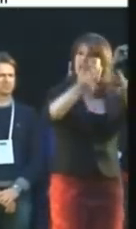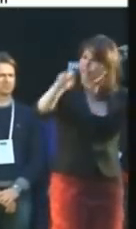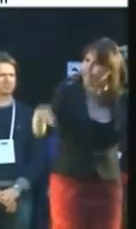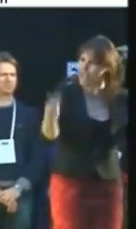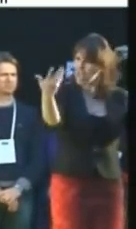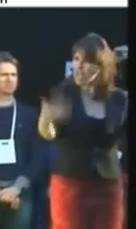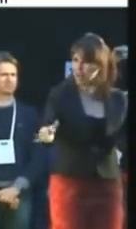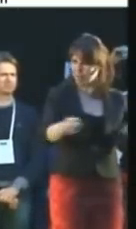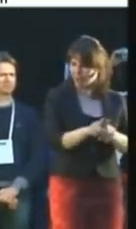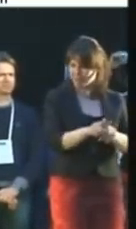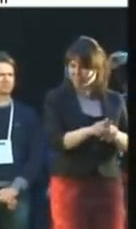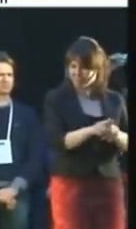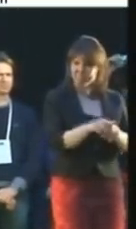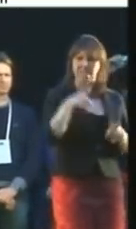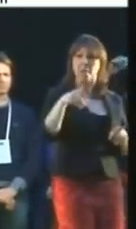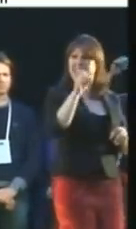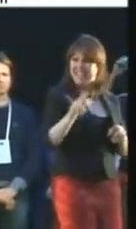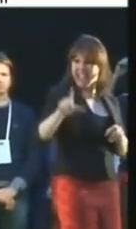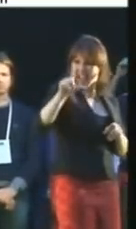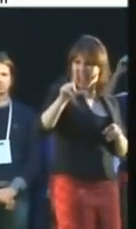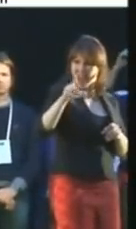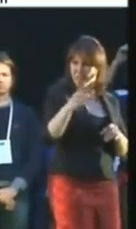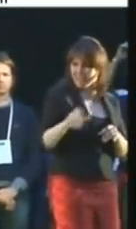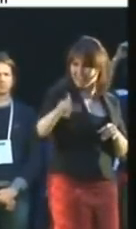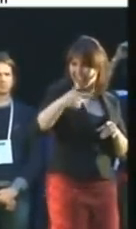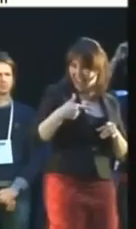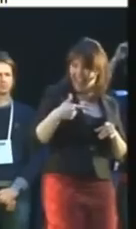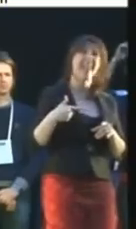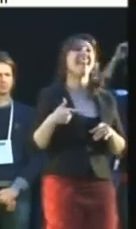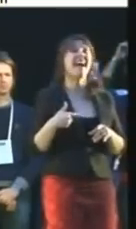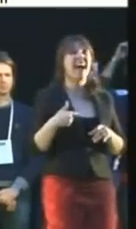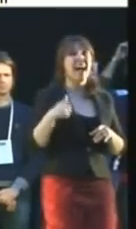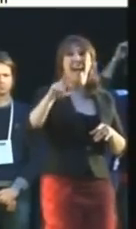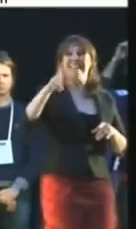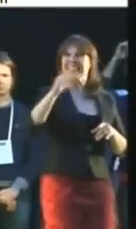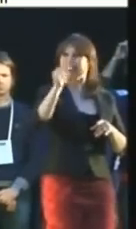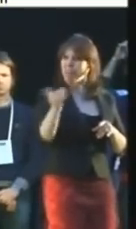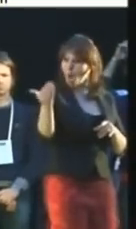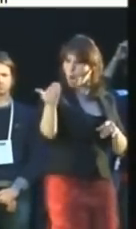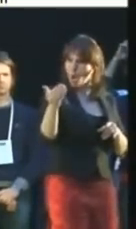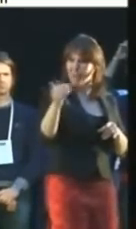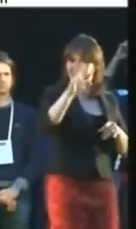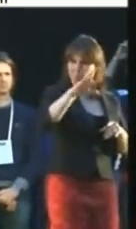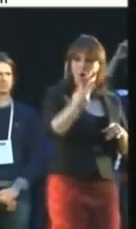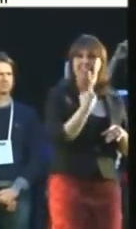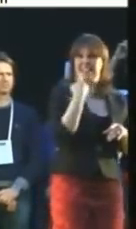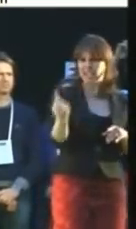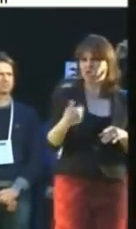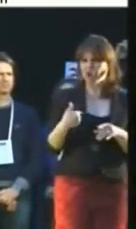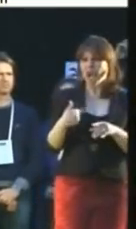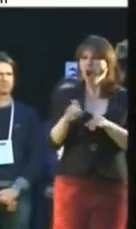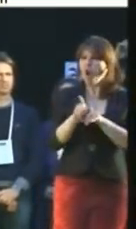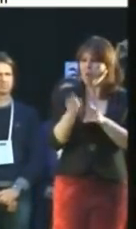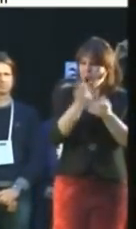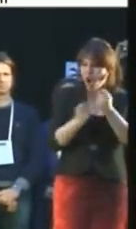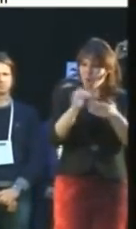hanno firmato. Il PDL, nella presenza di di Tremonti dice sarebbe un suicidio economico e